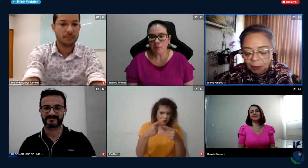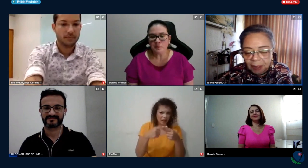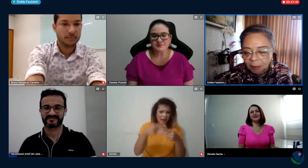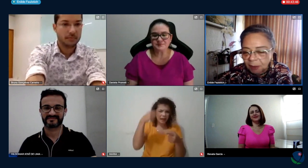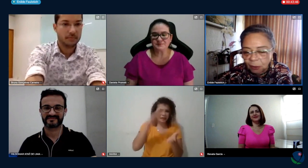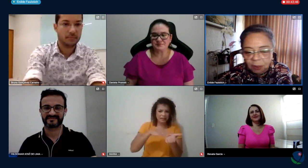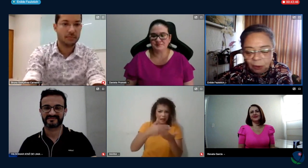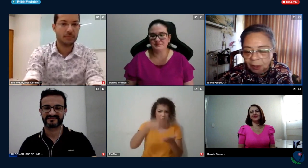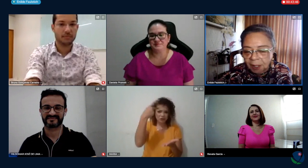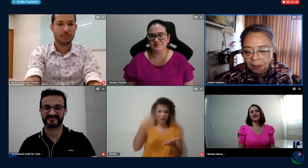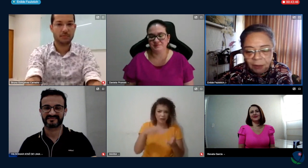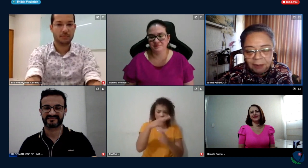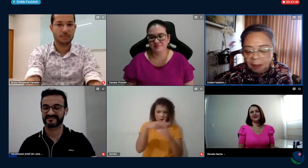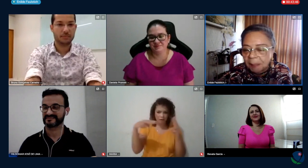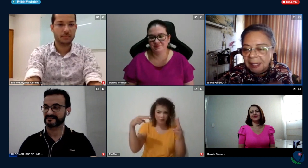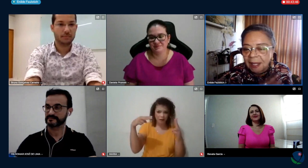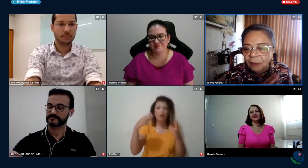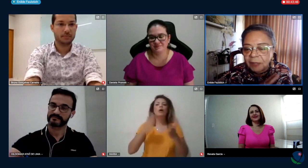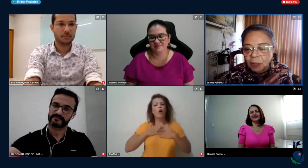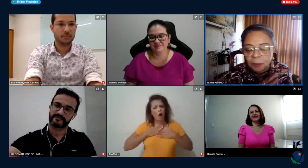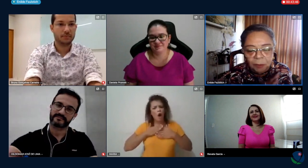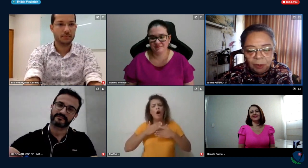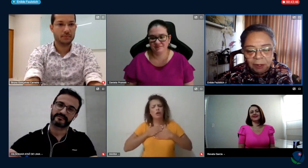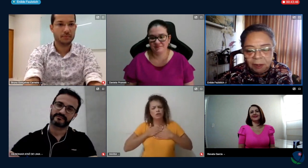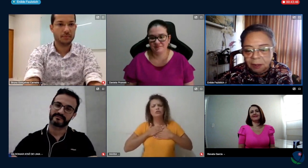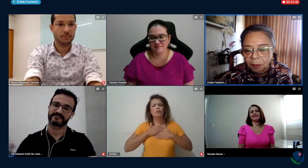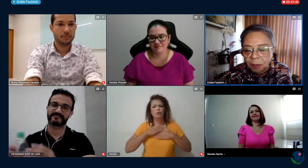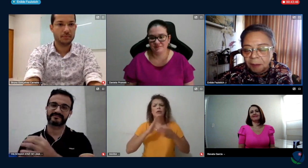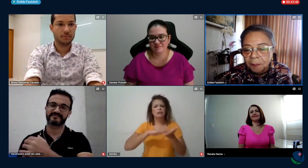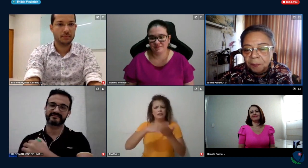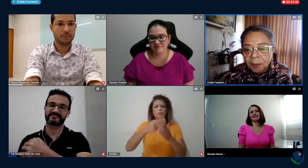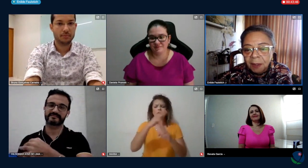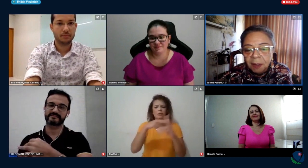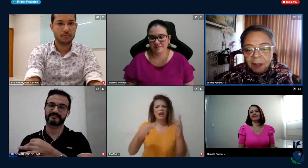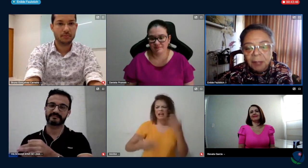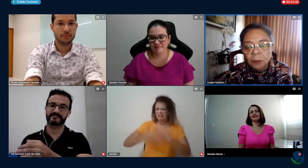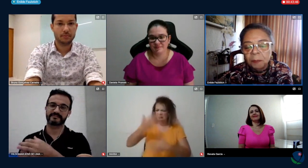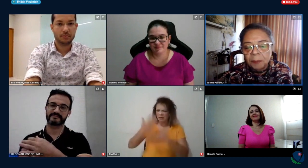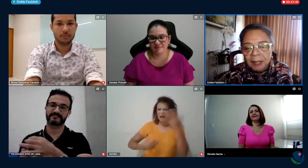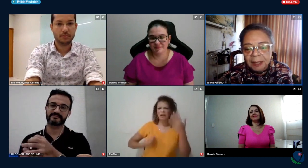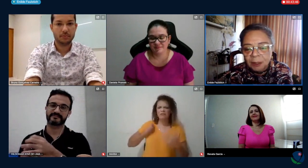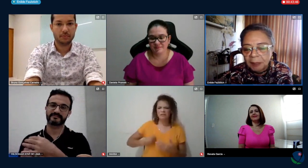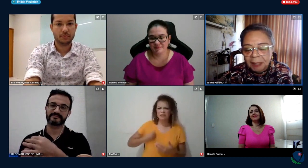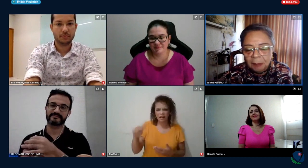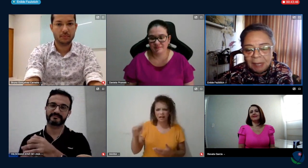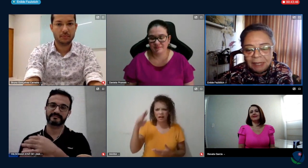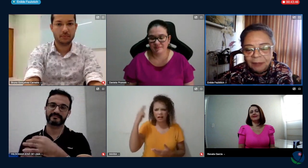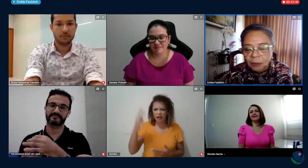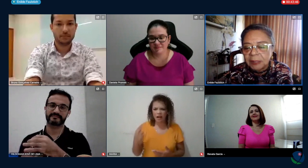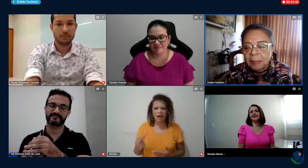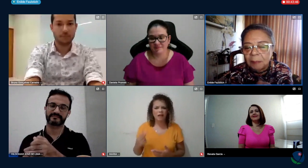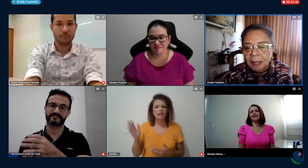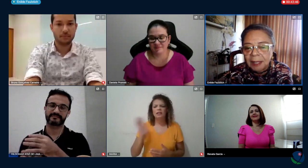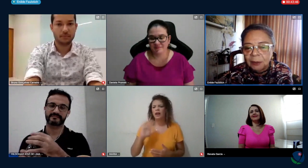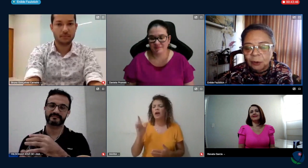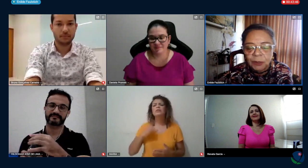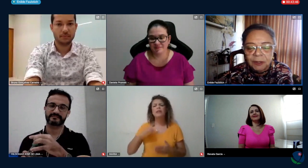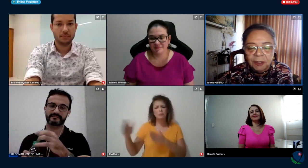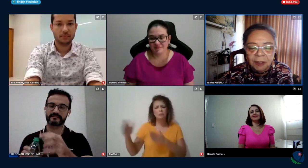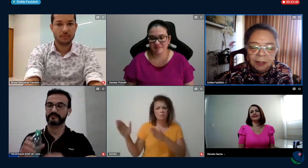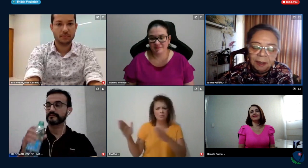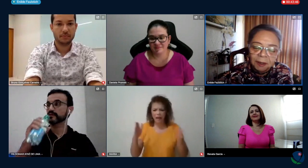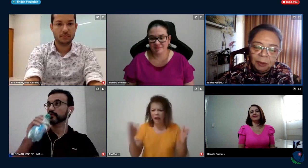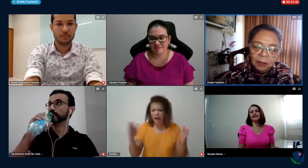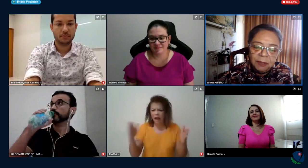gosto muito deles, mas não ia trocar, não ia atrapalhar a vida de uma orientanda minha, que tem um prazo para acabar, que fez um trabalho